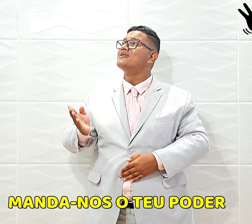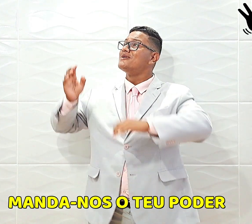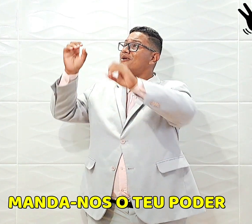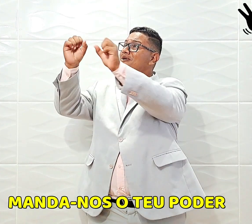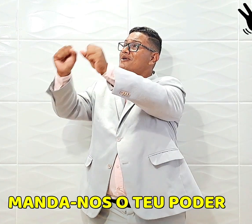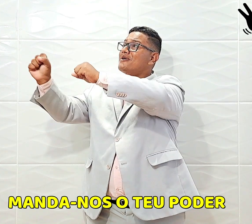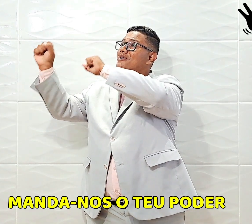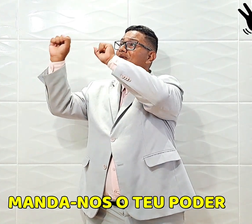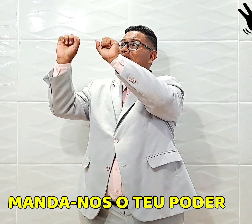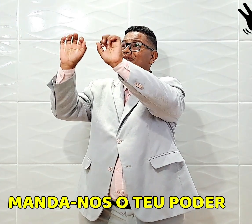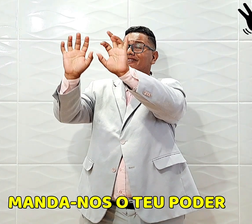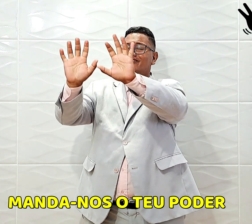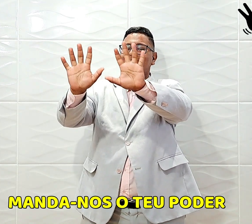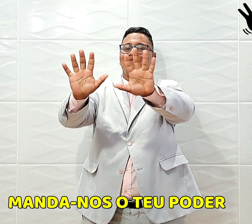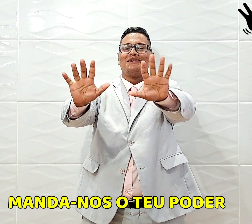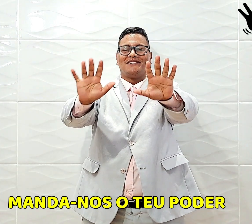o teu poder,